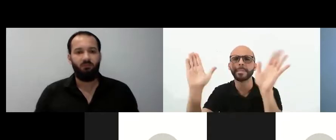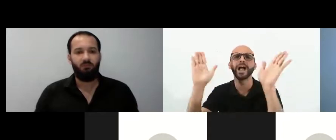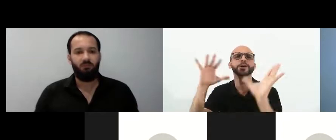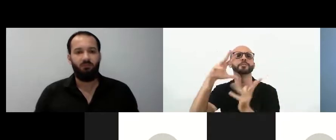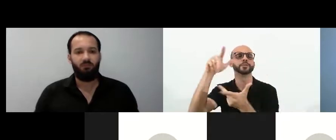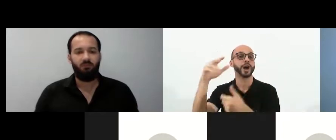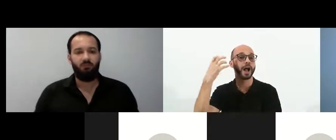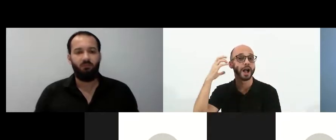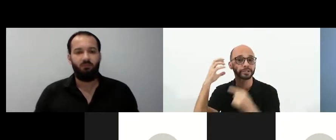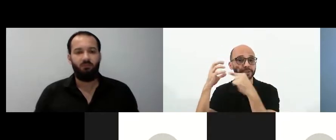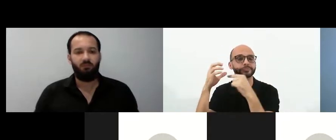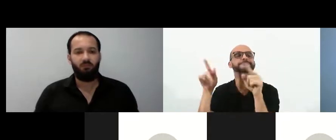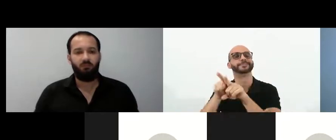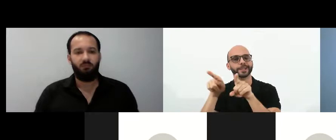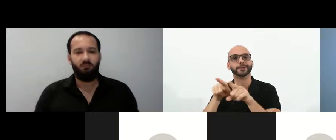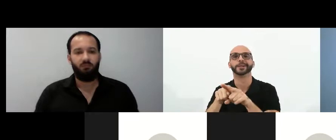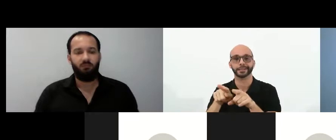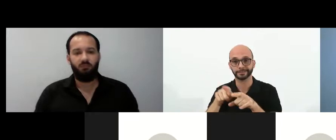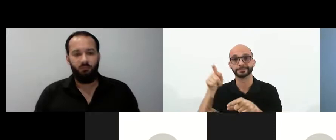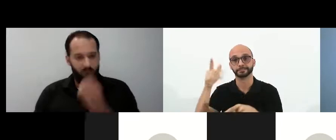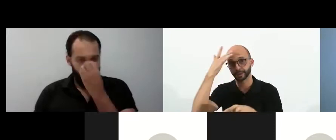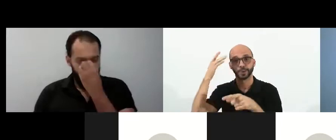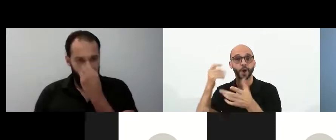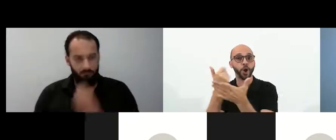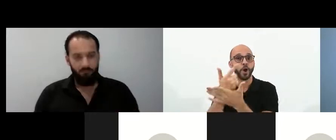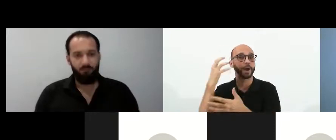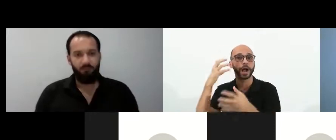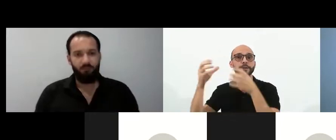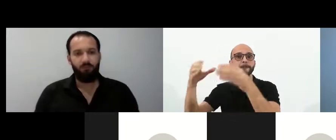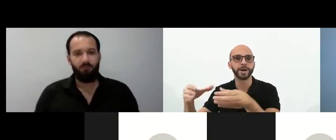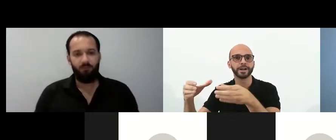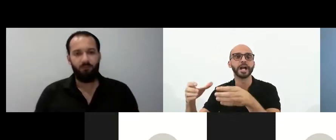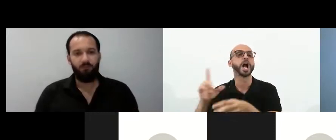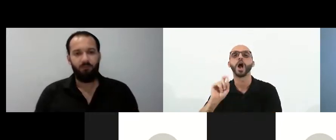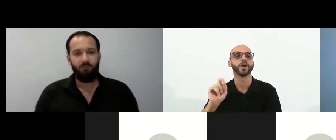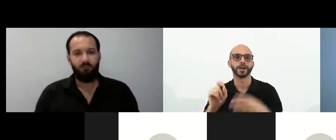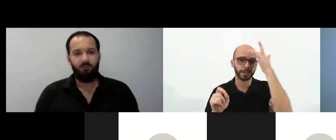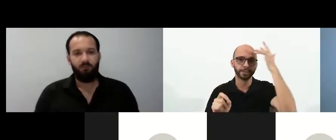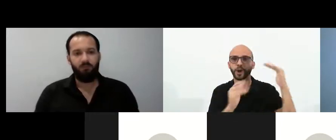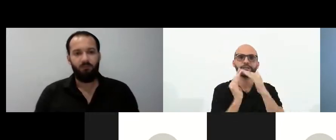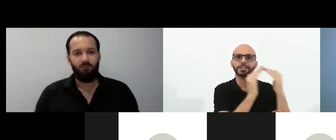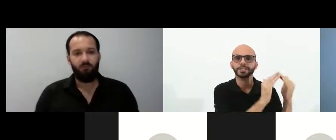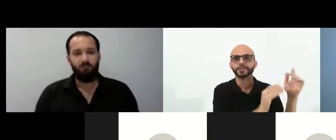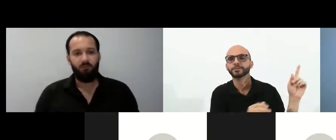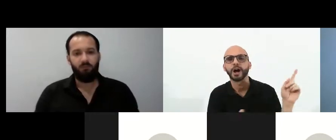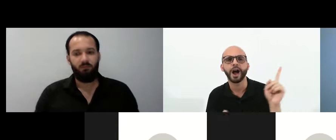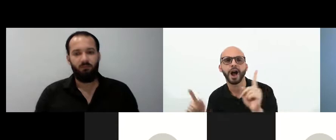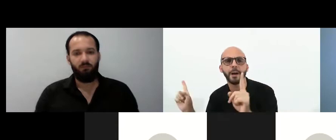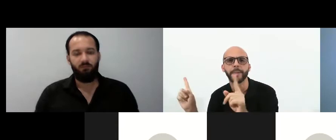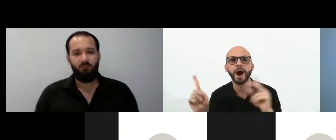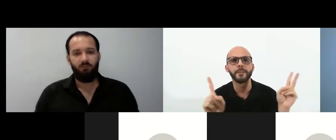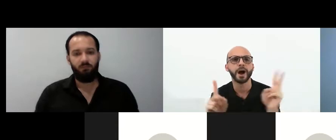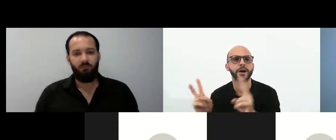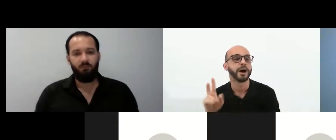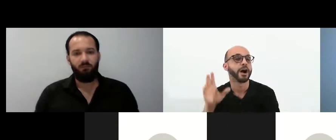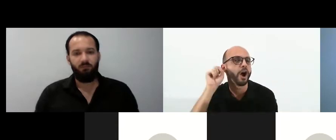O rádio também, quando ele começou, ele também, as pessoas compravam rádio e muitas